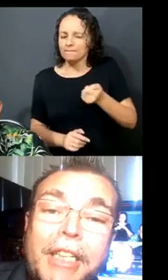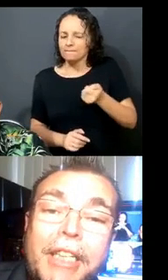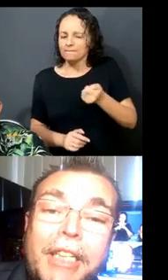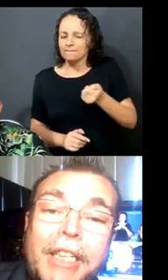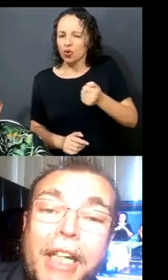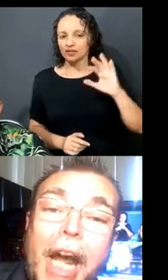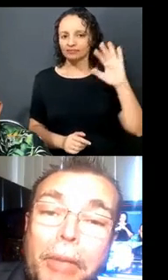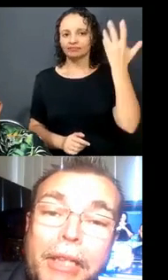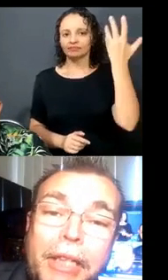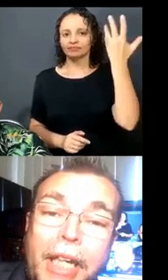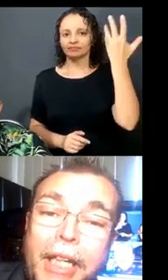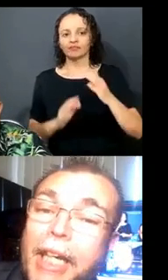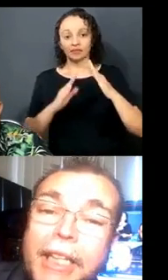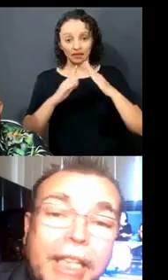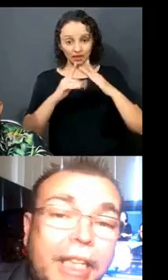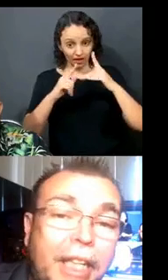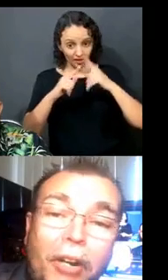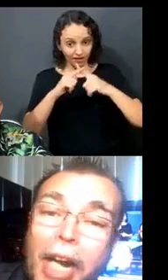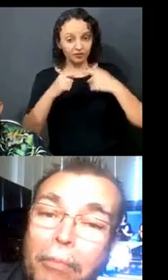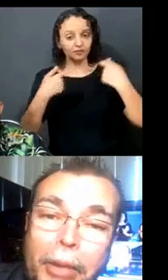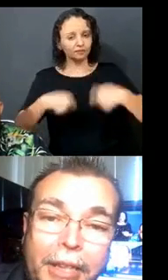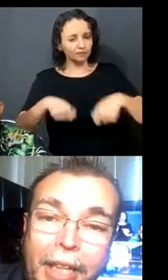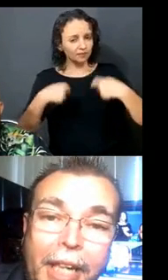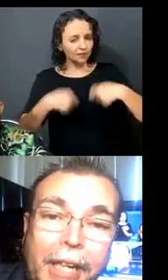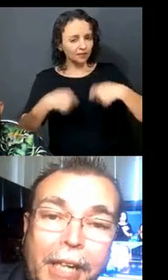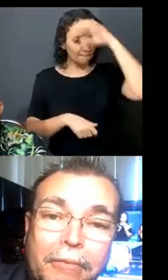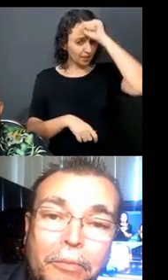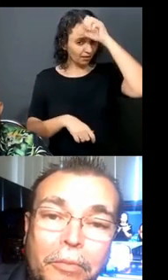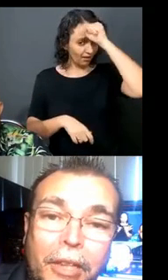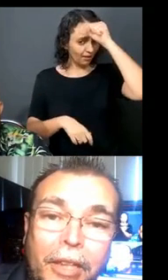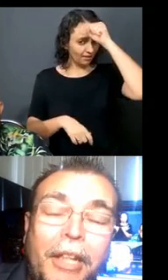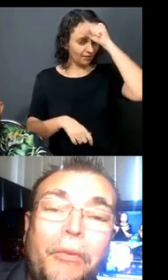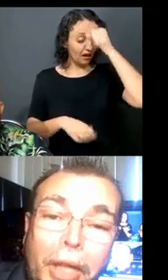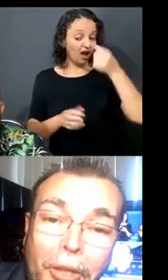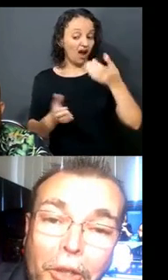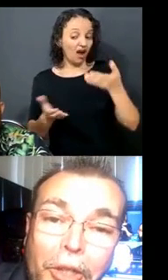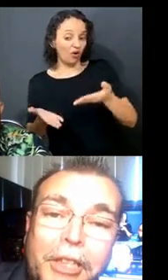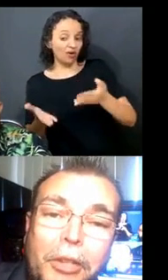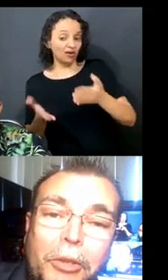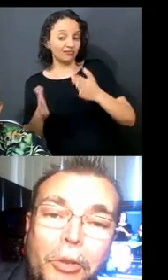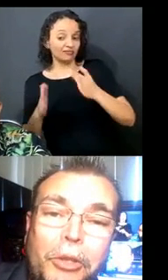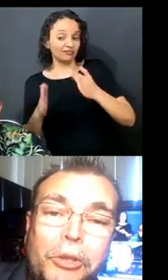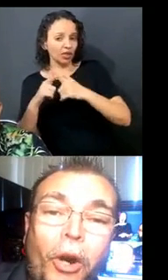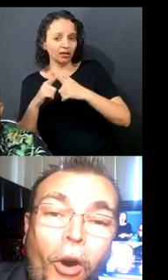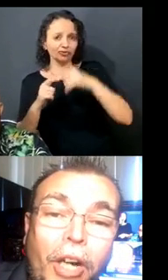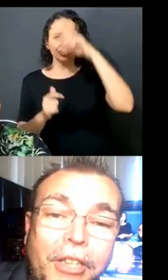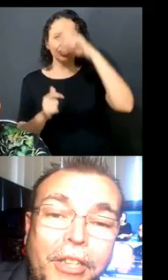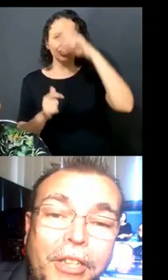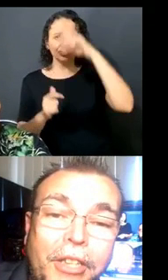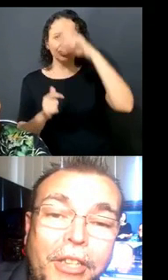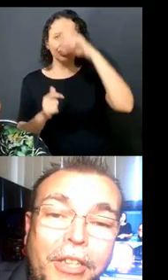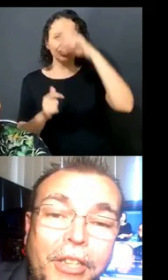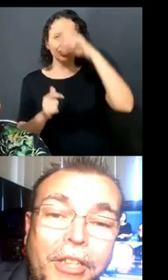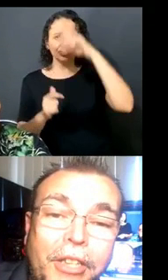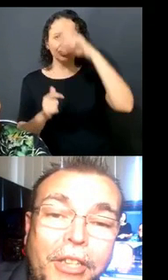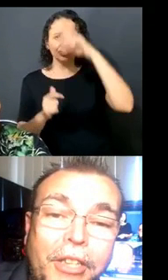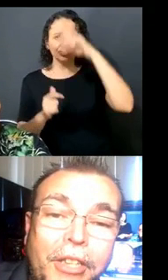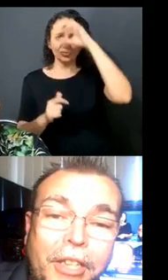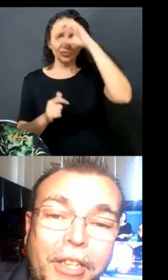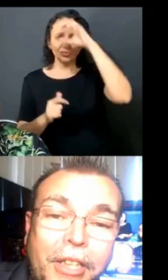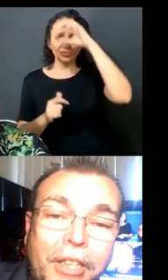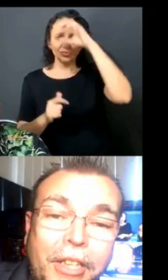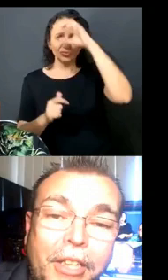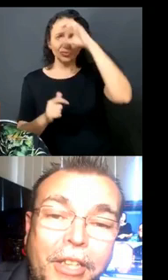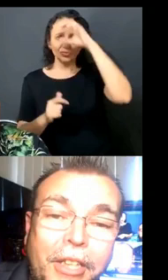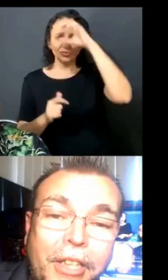agora está tendo que reaprender. E a igreja que não reaprender... Por que eu estou dizendo isso? Ontem eu fui assistir a live